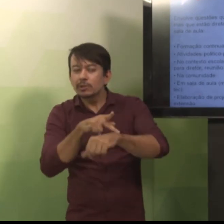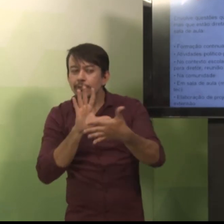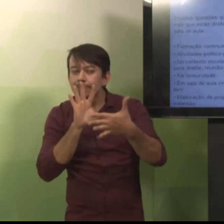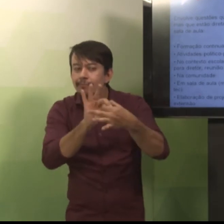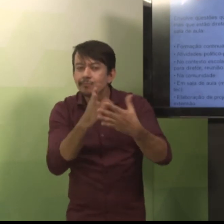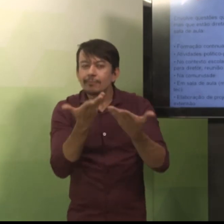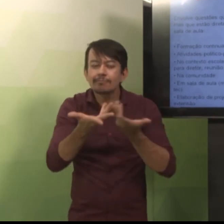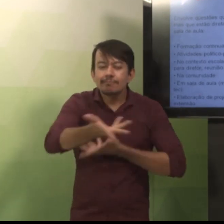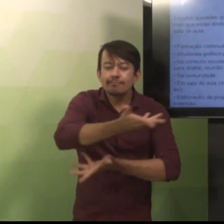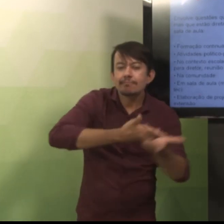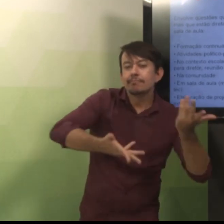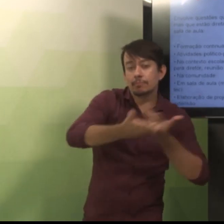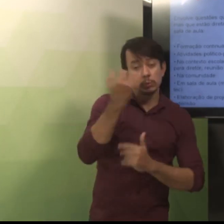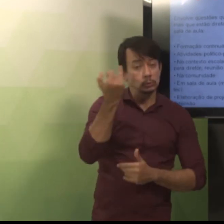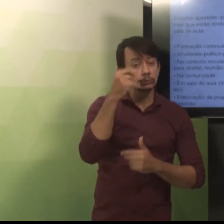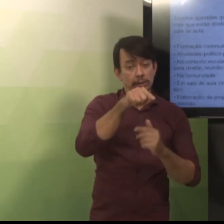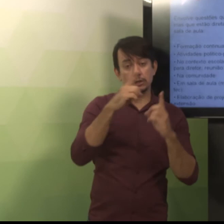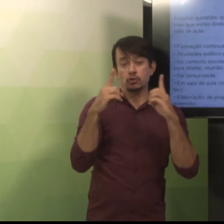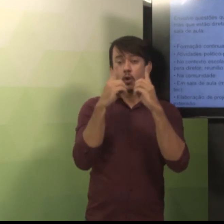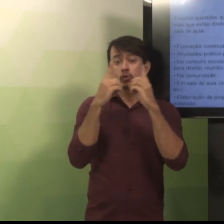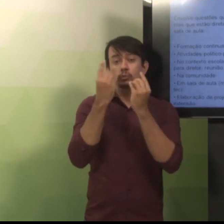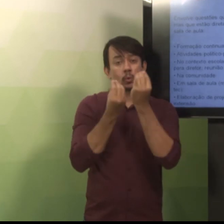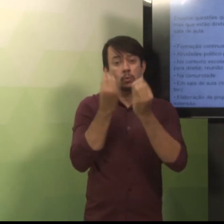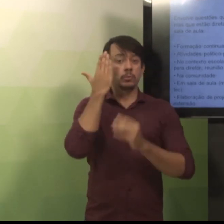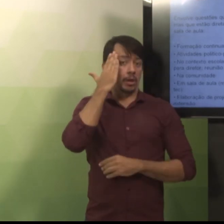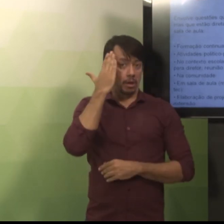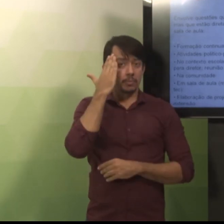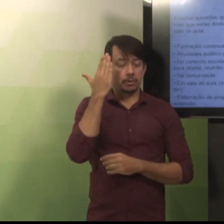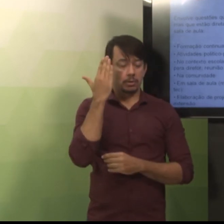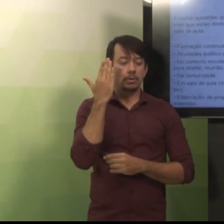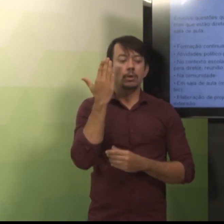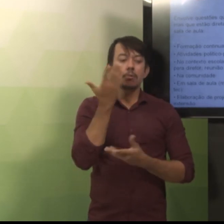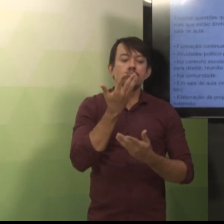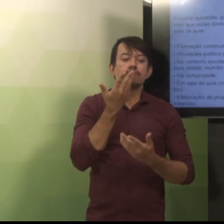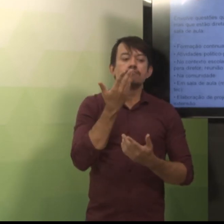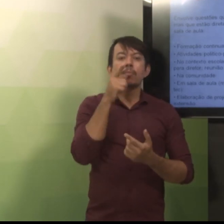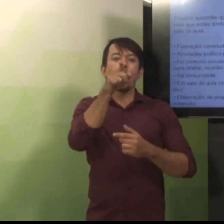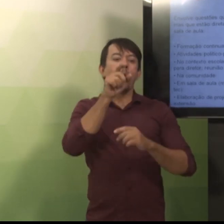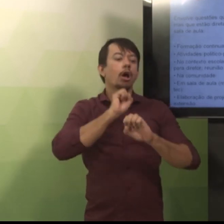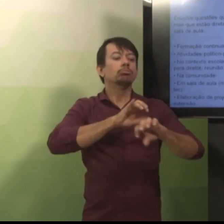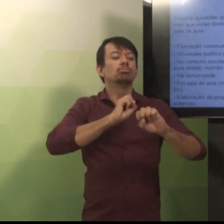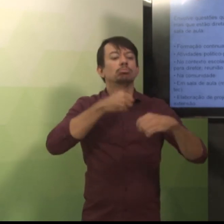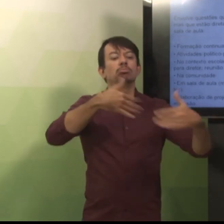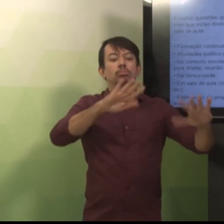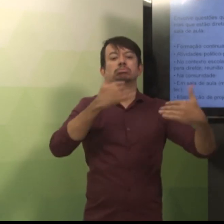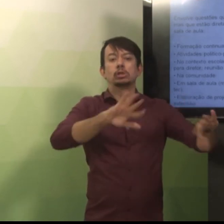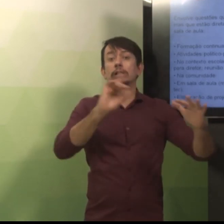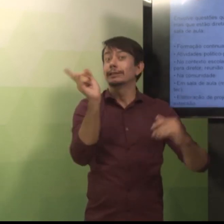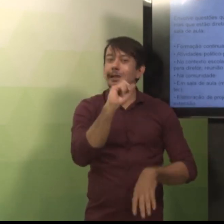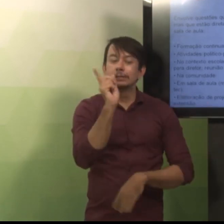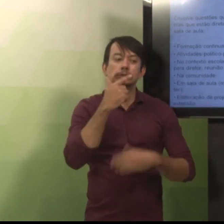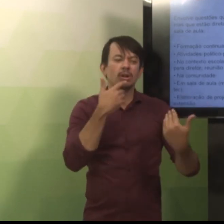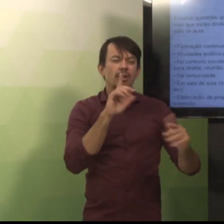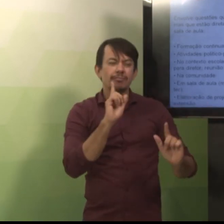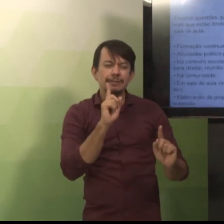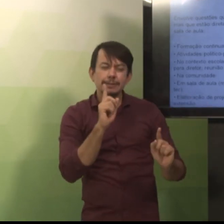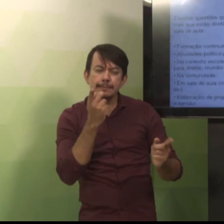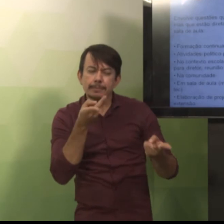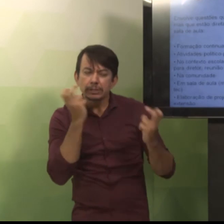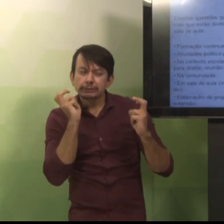pedagógica. É necessário que tenha didática, que se conheça didáticas. Não podemos deixar o aluno aleatoriamente. Não, temos